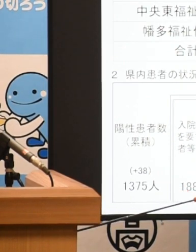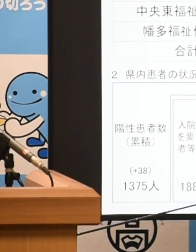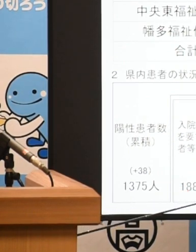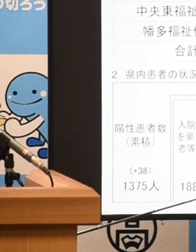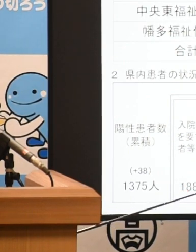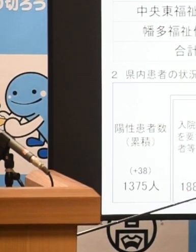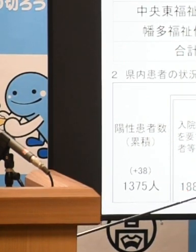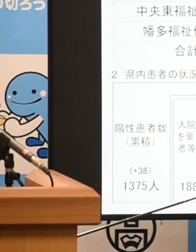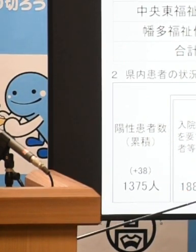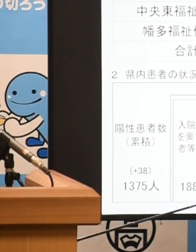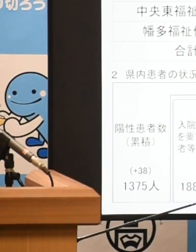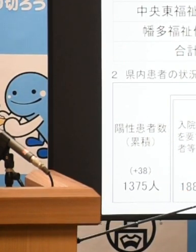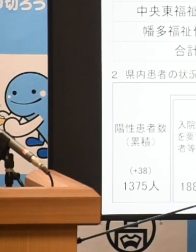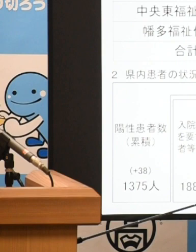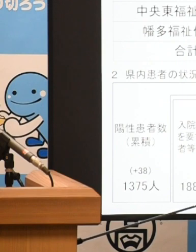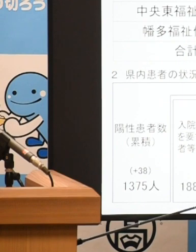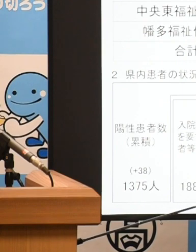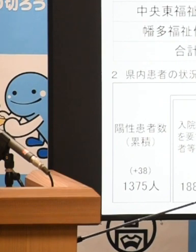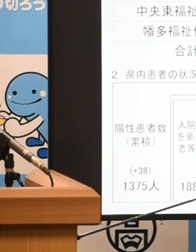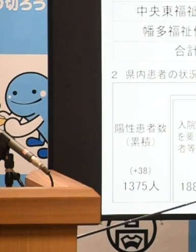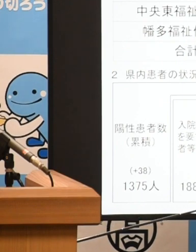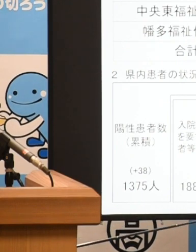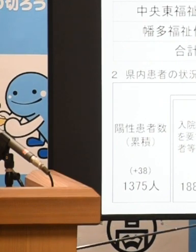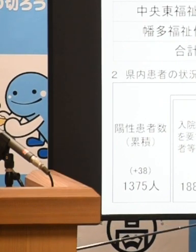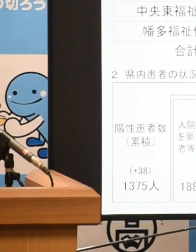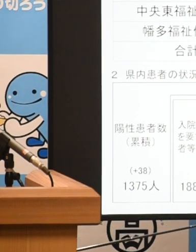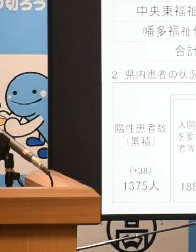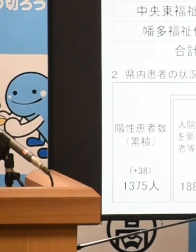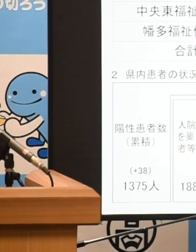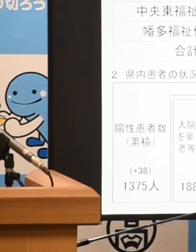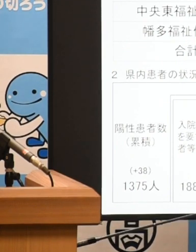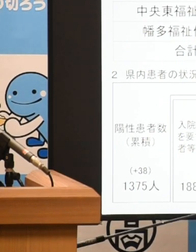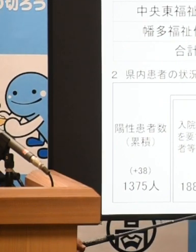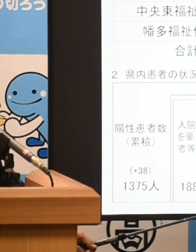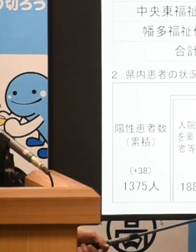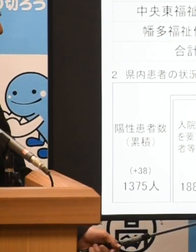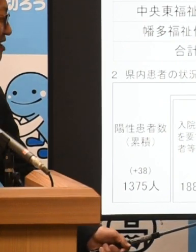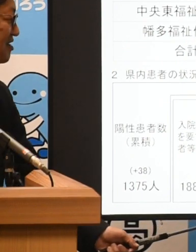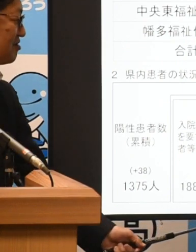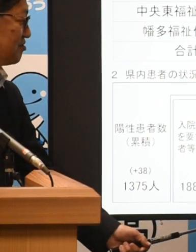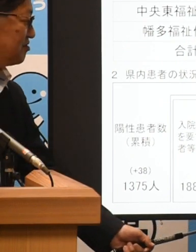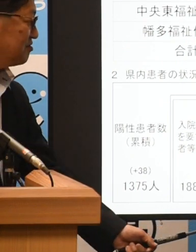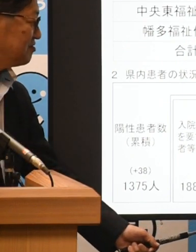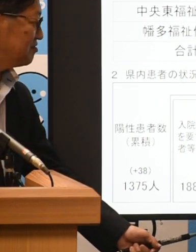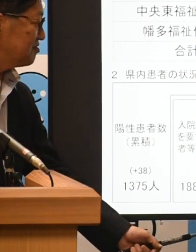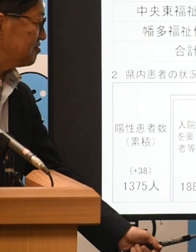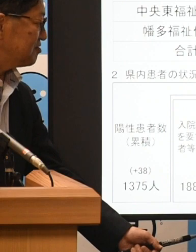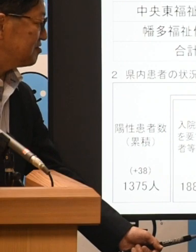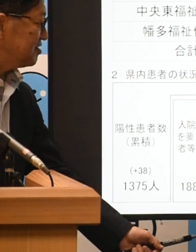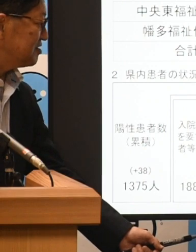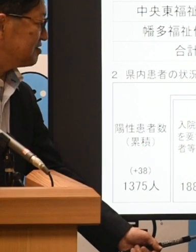療機関への負荷というのが懸念をされるということ、それと宿泊療養の方も入れ替えに関する